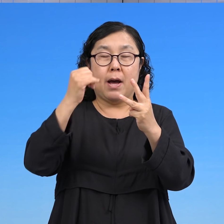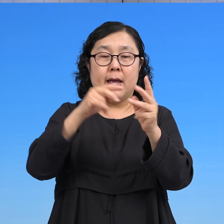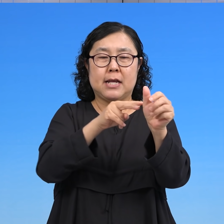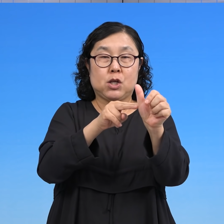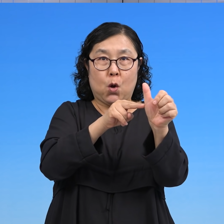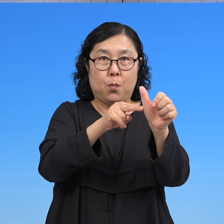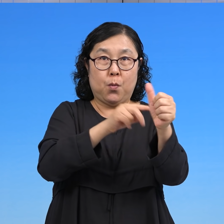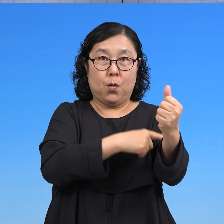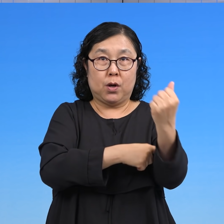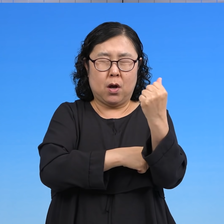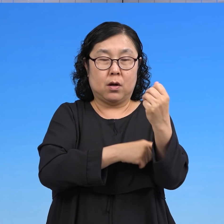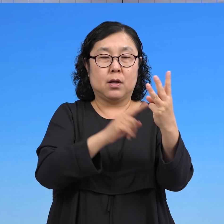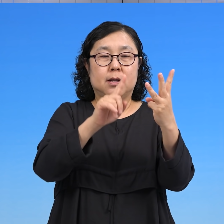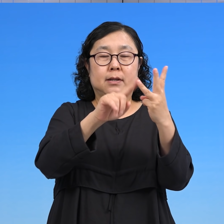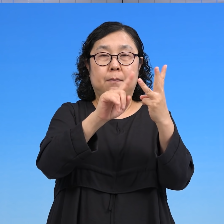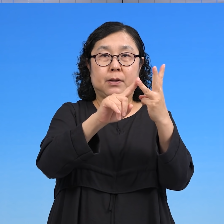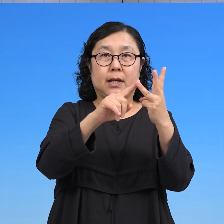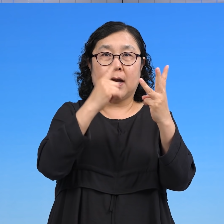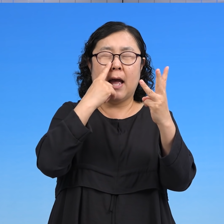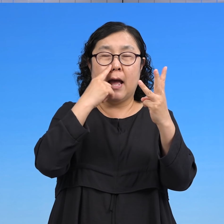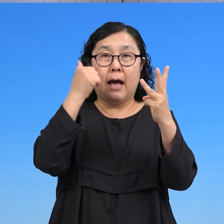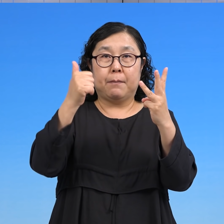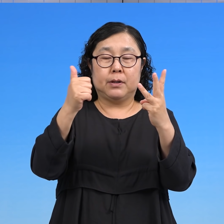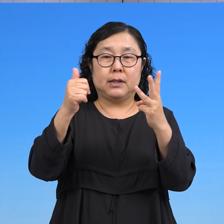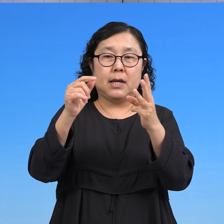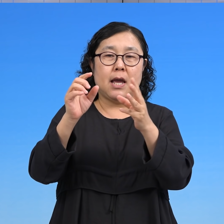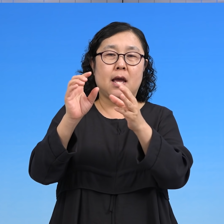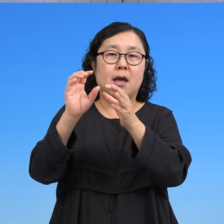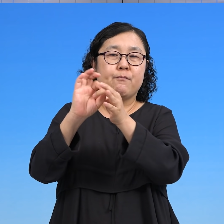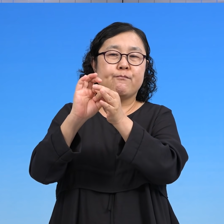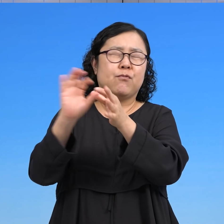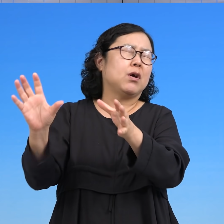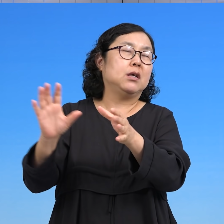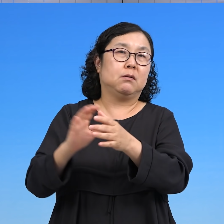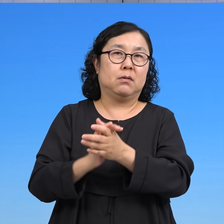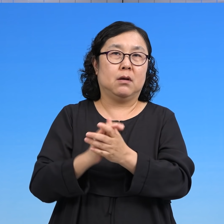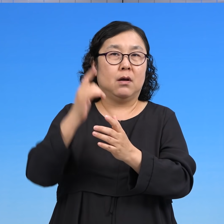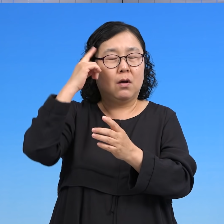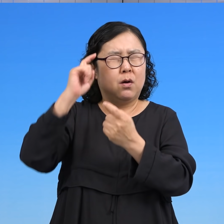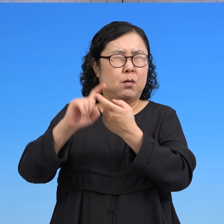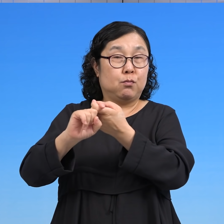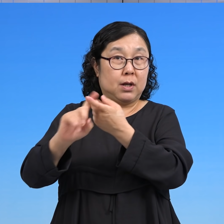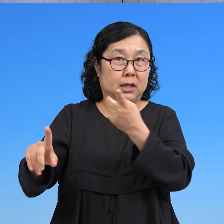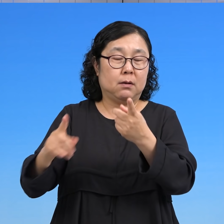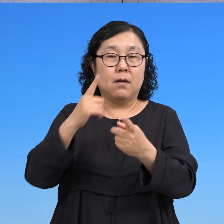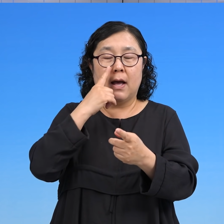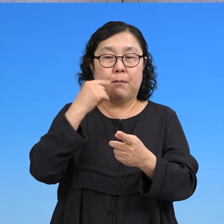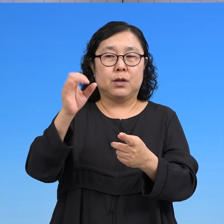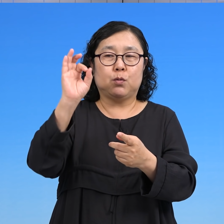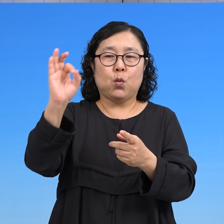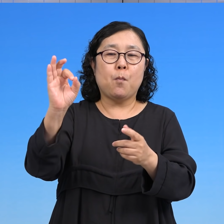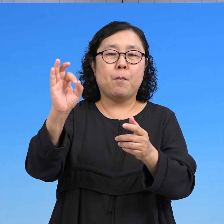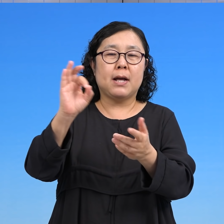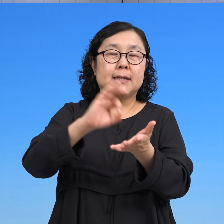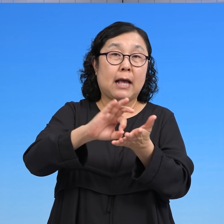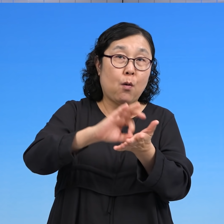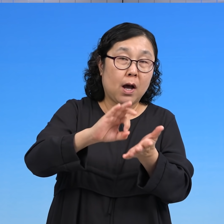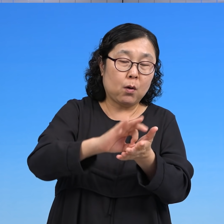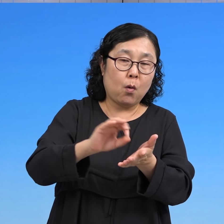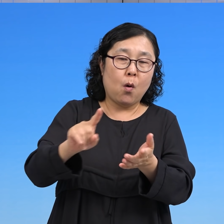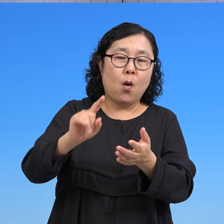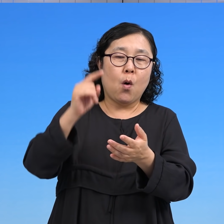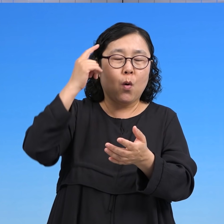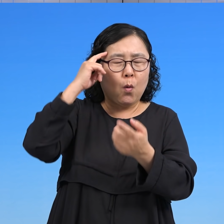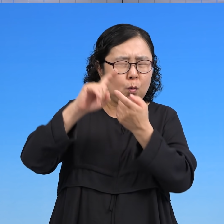엄마의 정보력, 그 다음에 세 번째가 아버지의 무관심. 끼어들지 말라는 거예요. 아버지는 돈만 대주고 무관심한 게 자녀